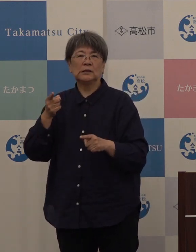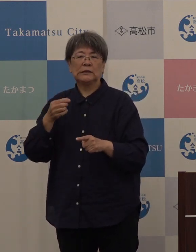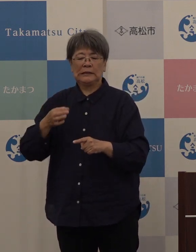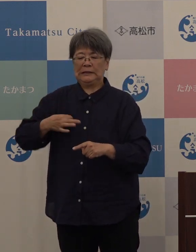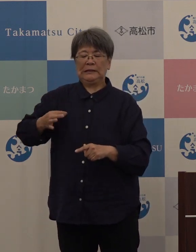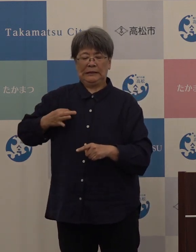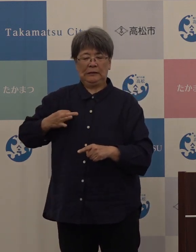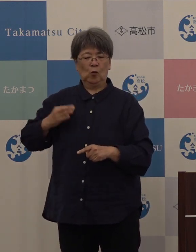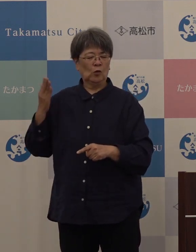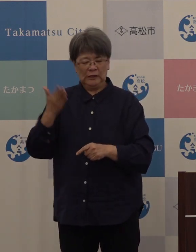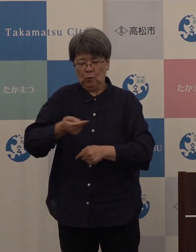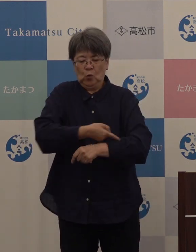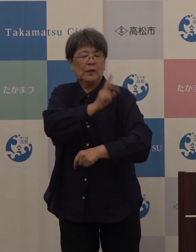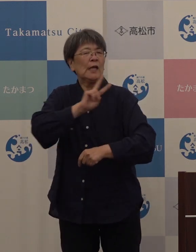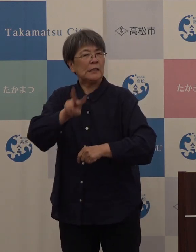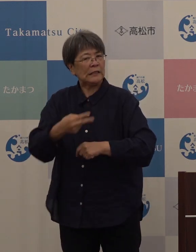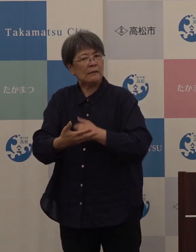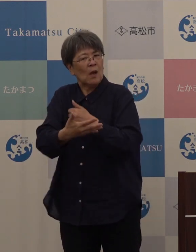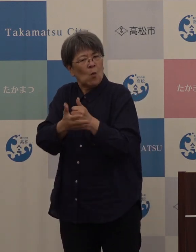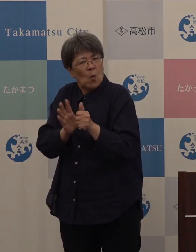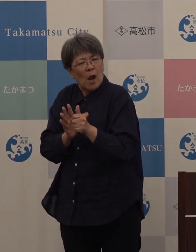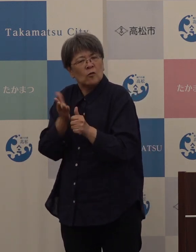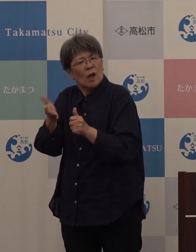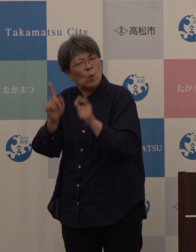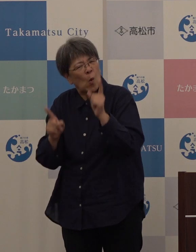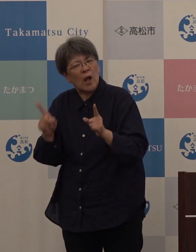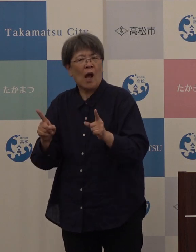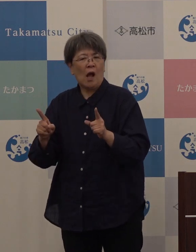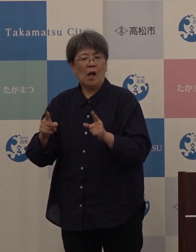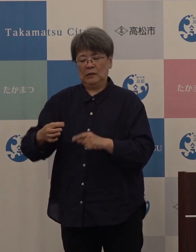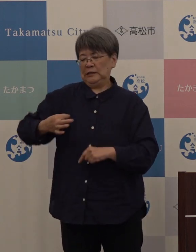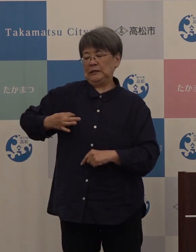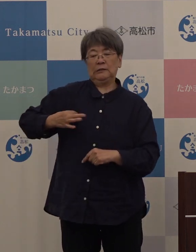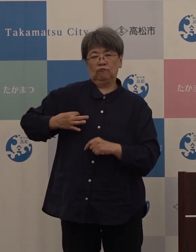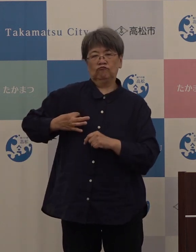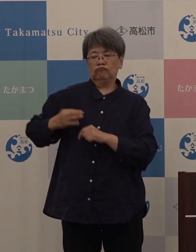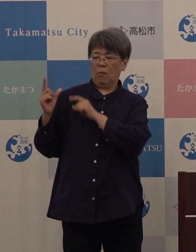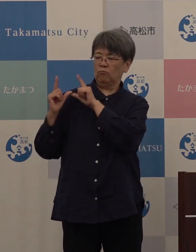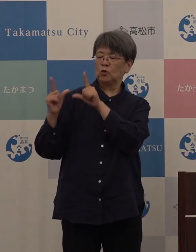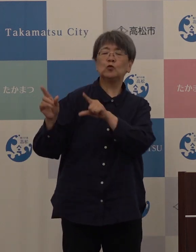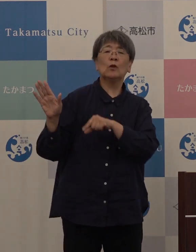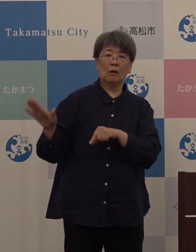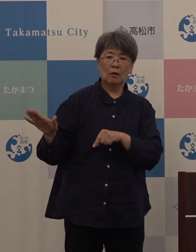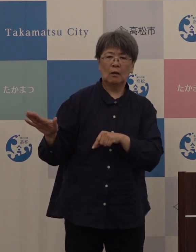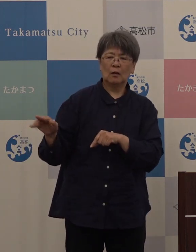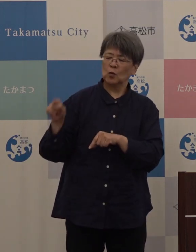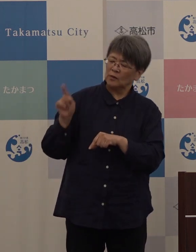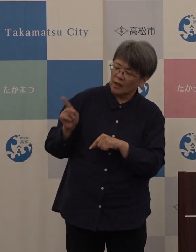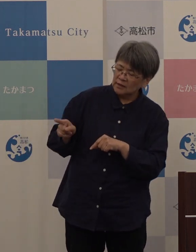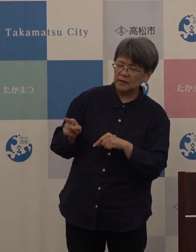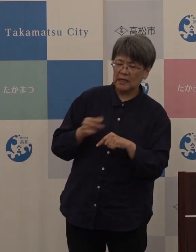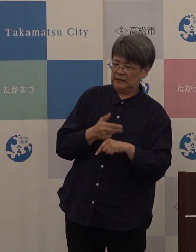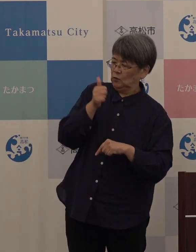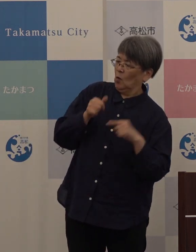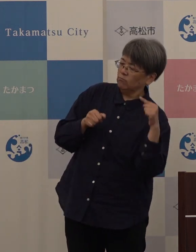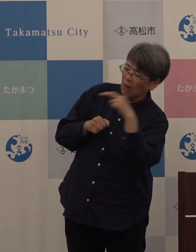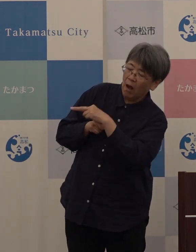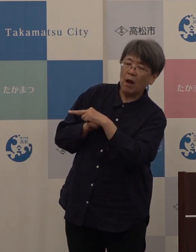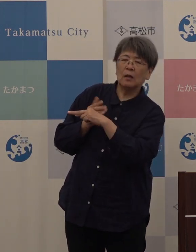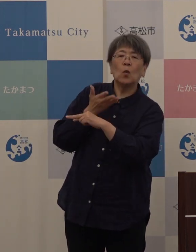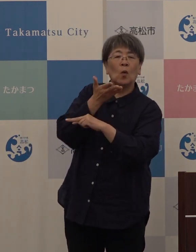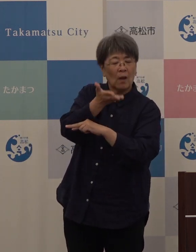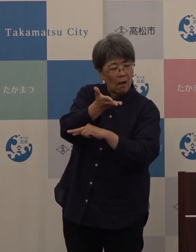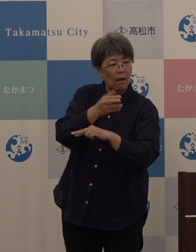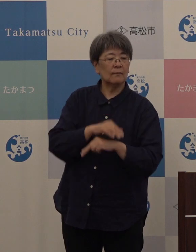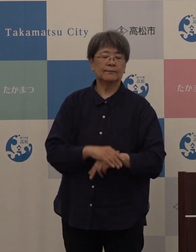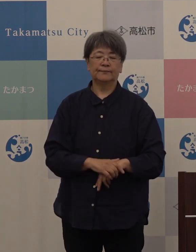利が守られるのかというような、反論を、報道陣に対してされました。そのことについても市長のお考えをお聞かせ願え